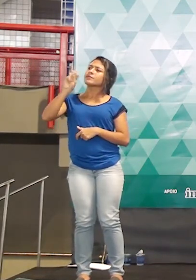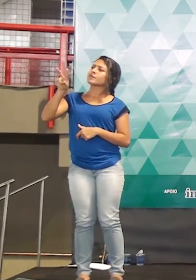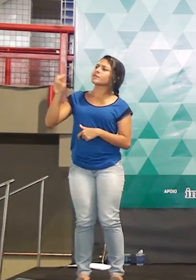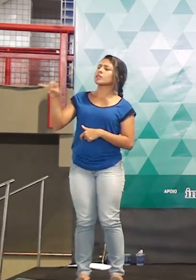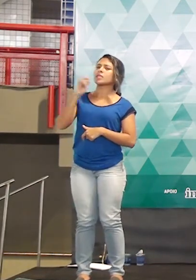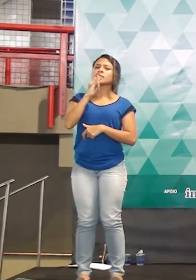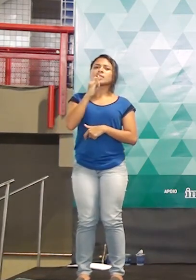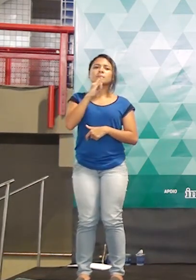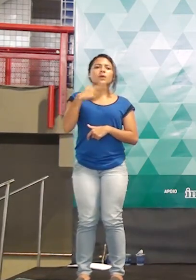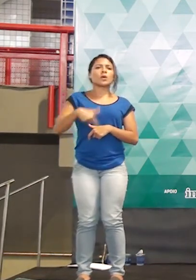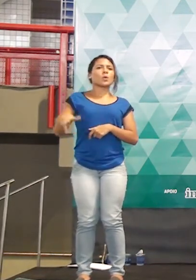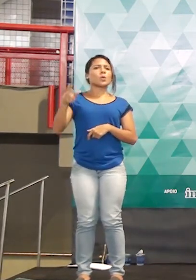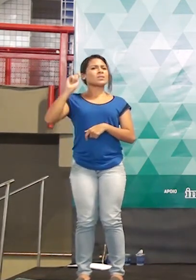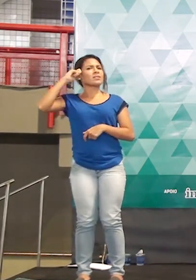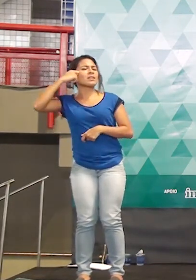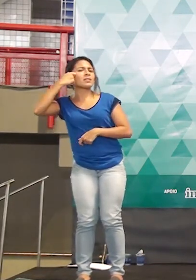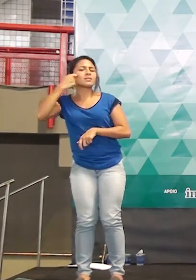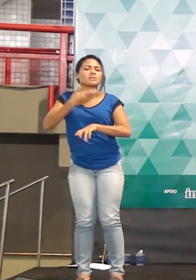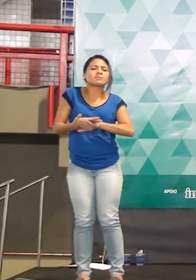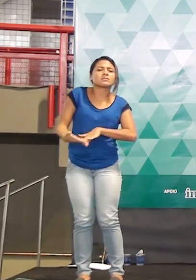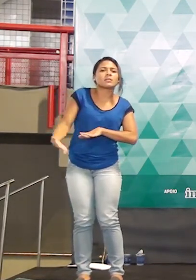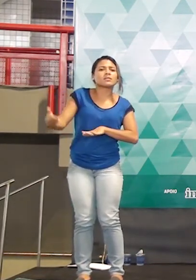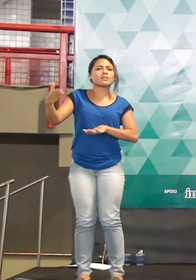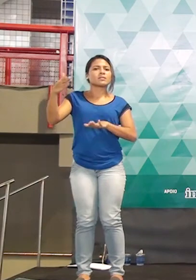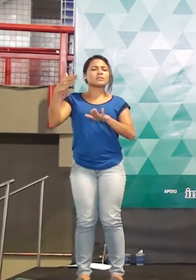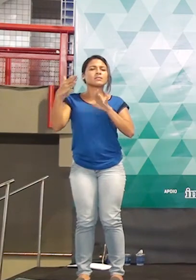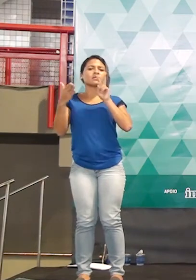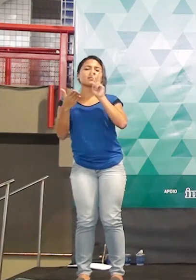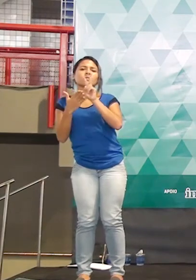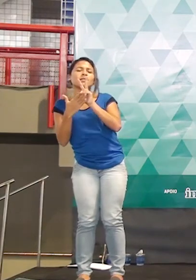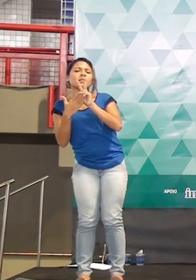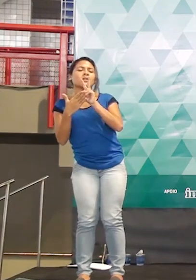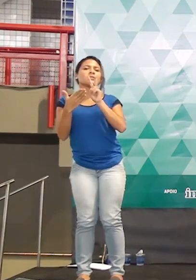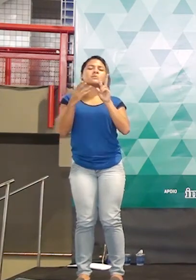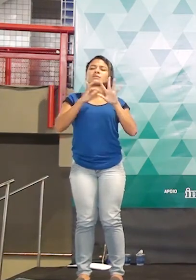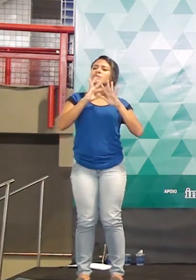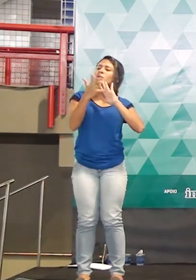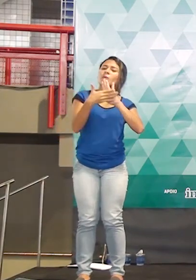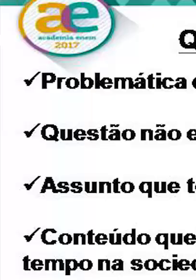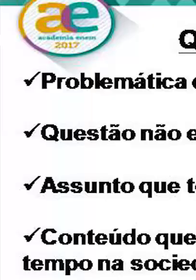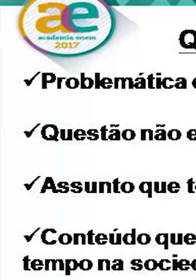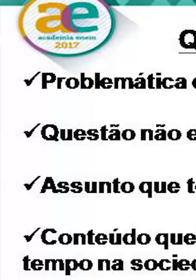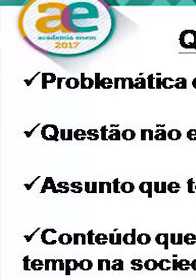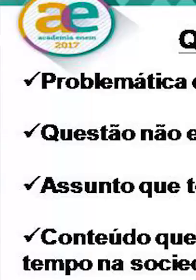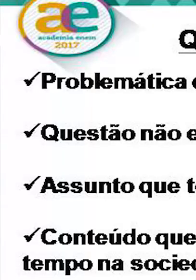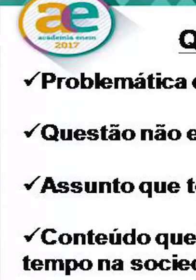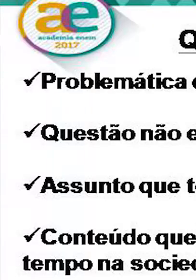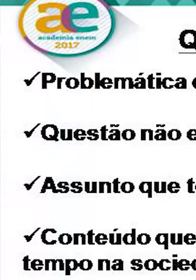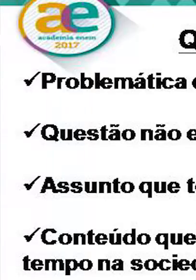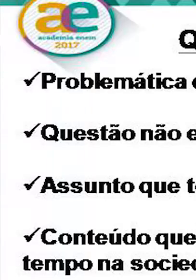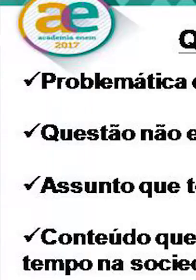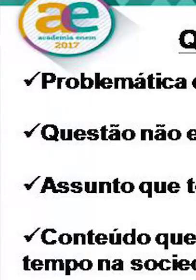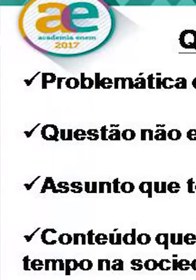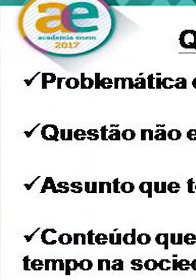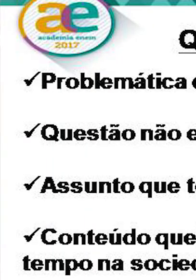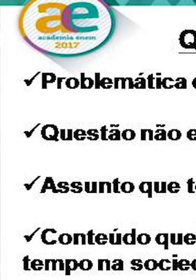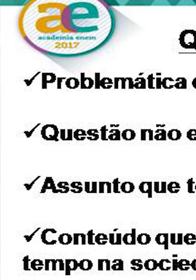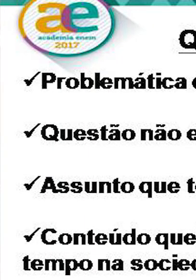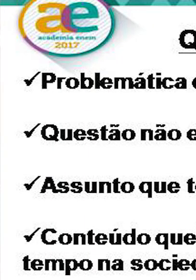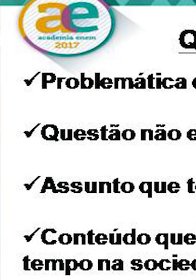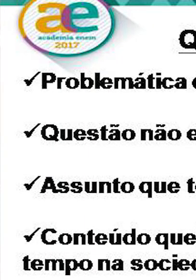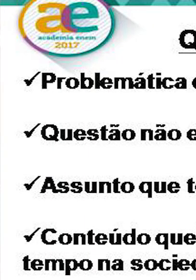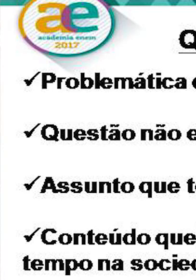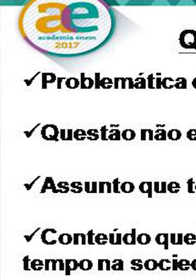de raça, de dinheiro, de posição social e de região onde se more. Vão por essa questão.